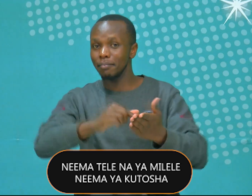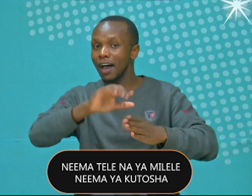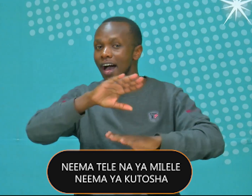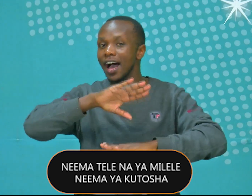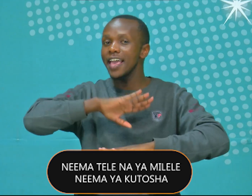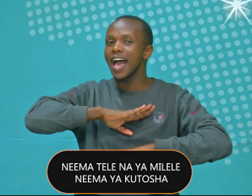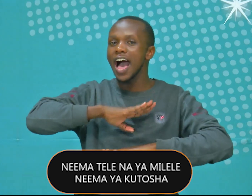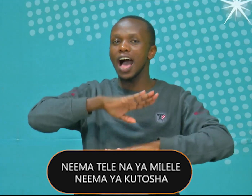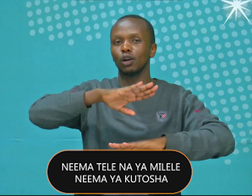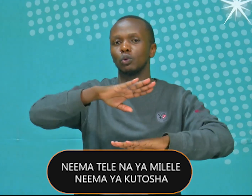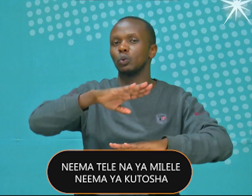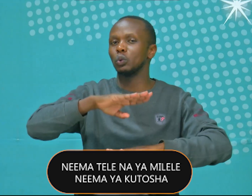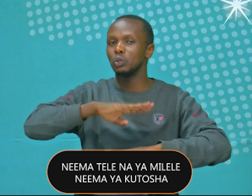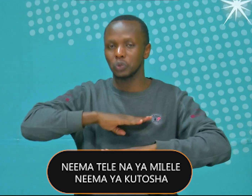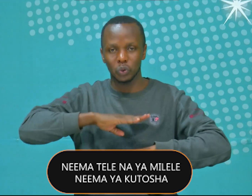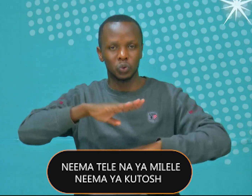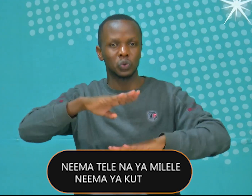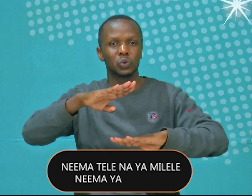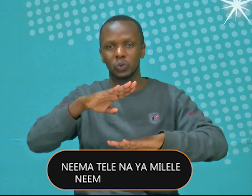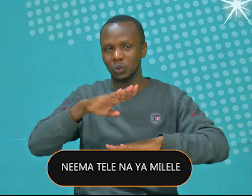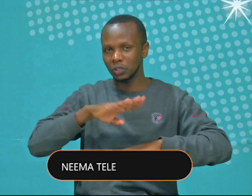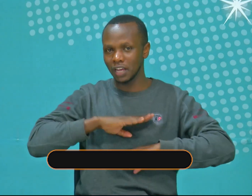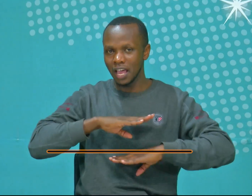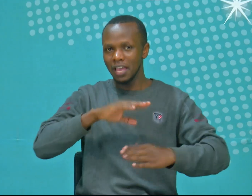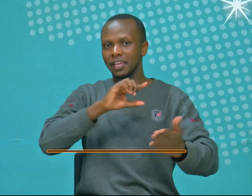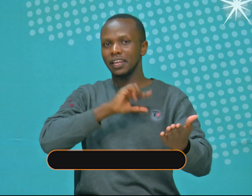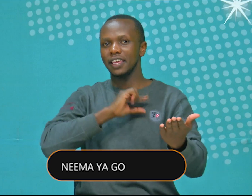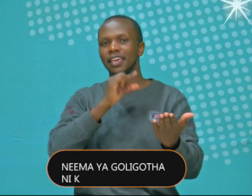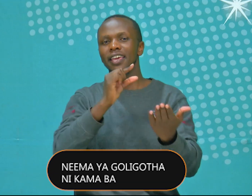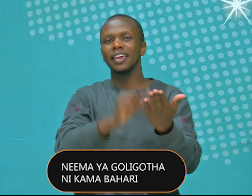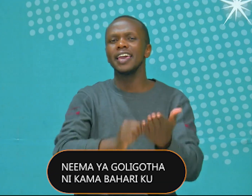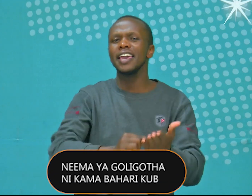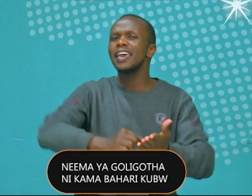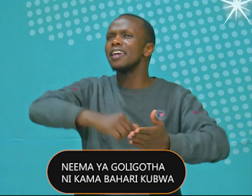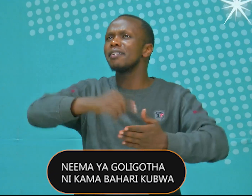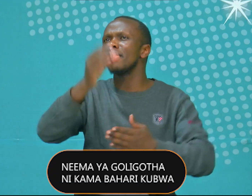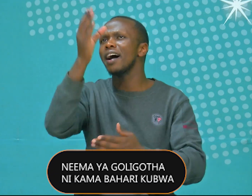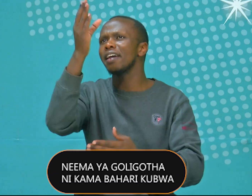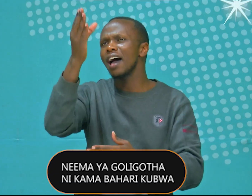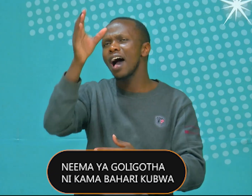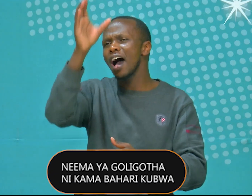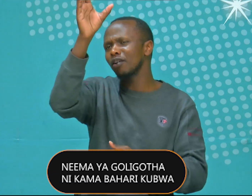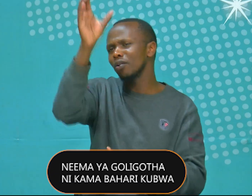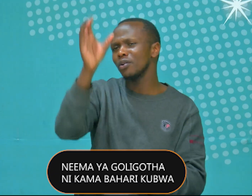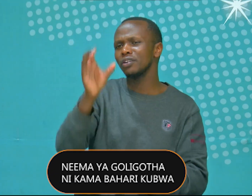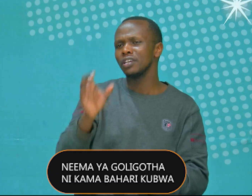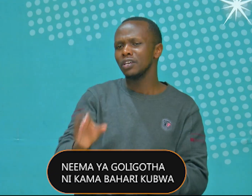neema ya kutosha neema